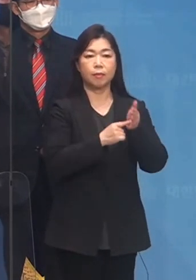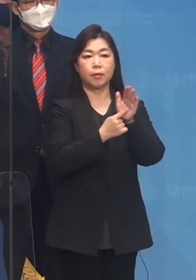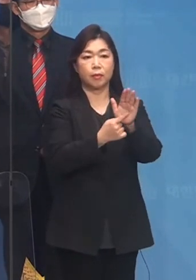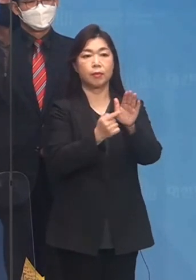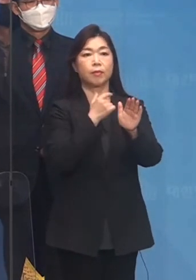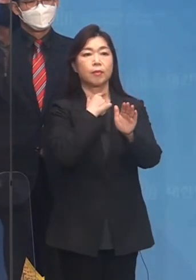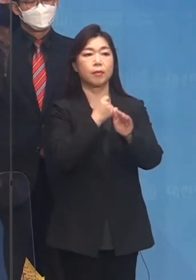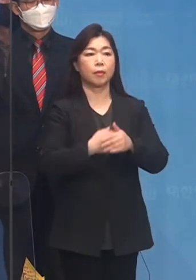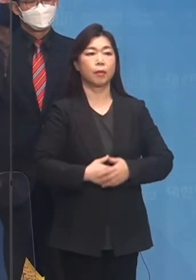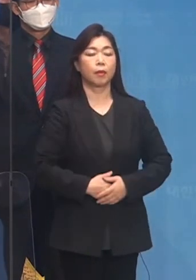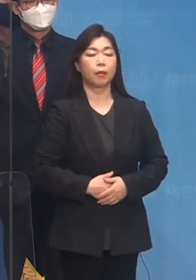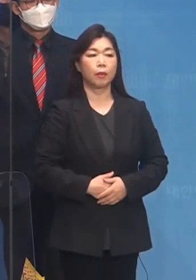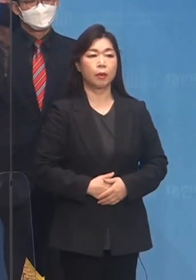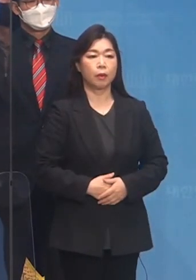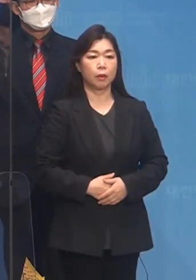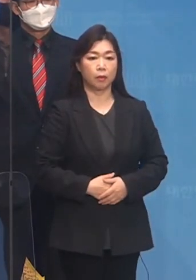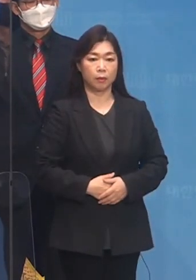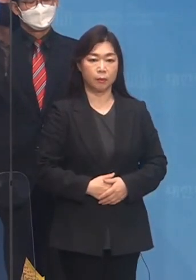없습니다.